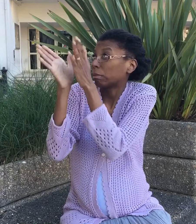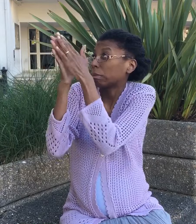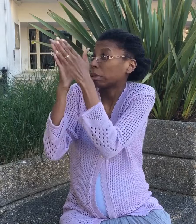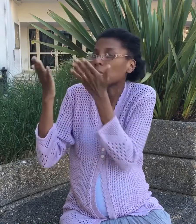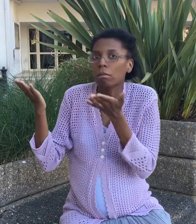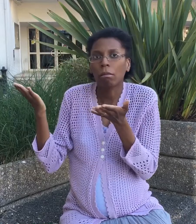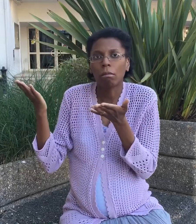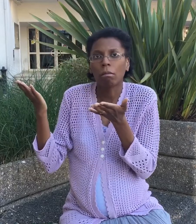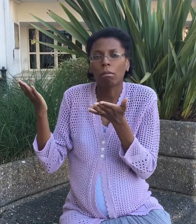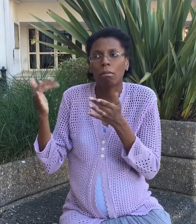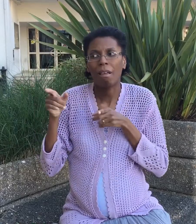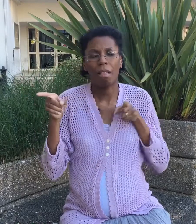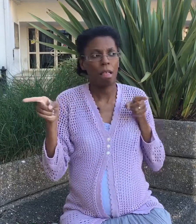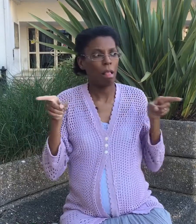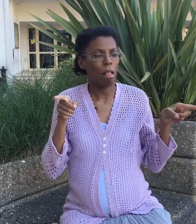tout-puissant, plein d'amour?